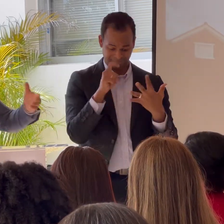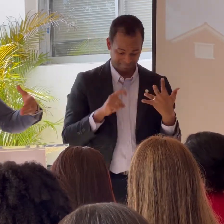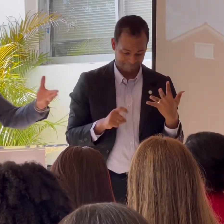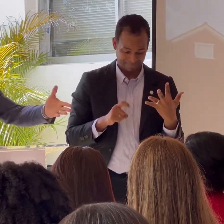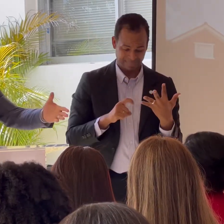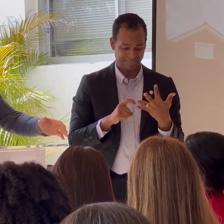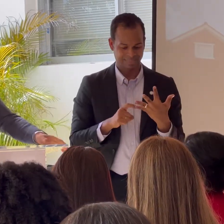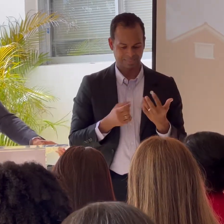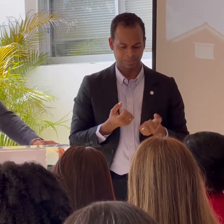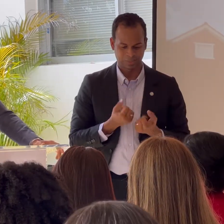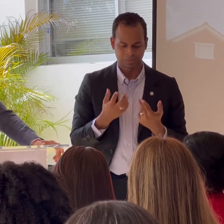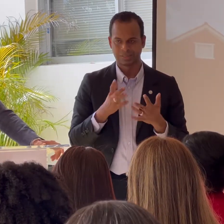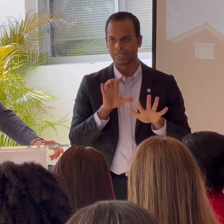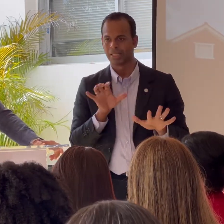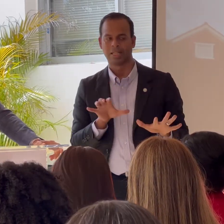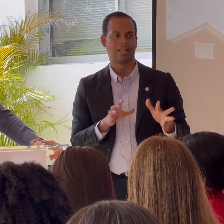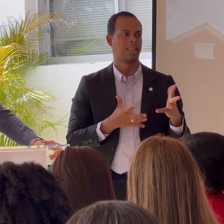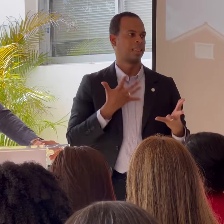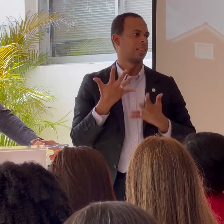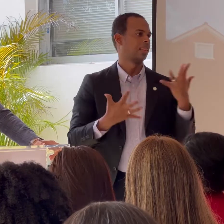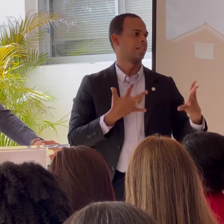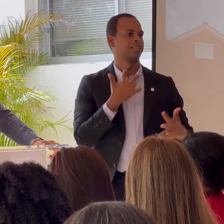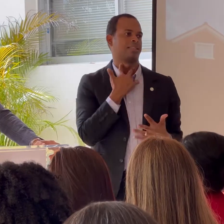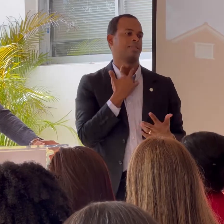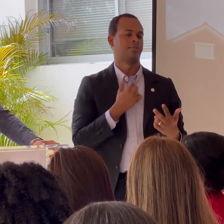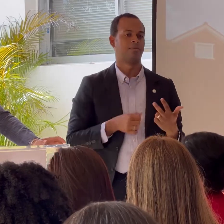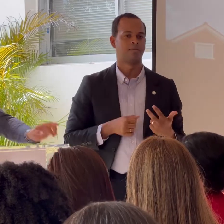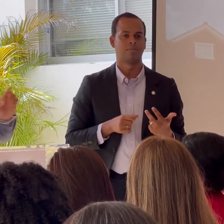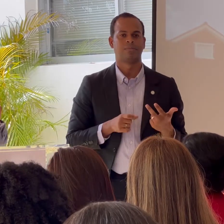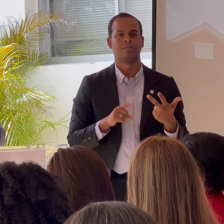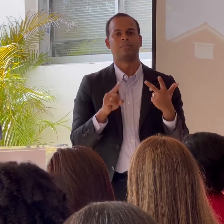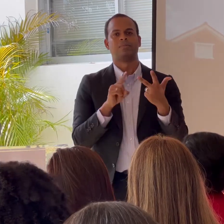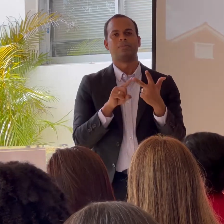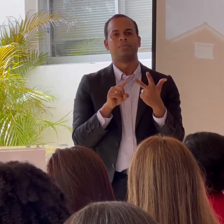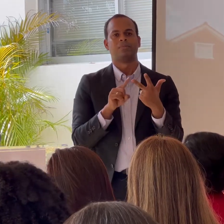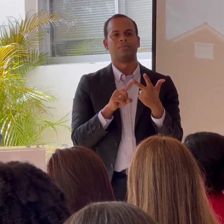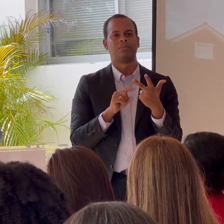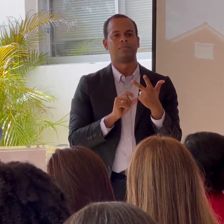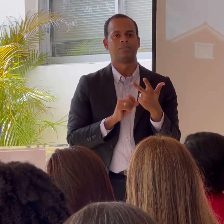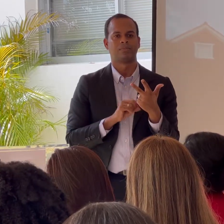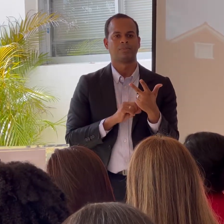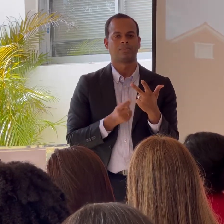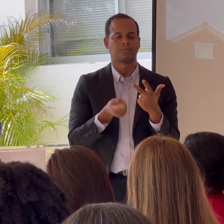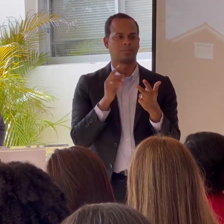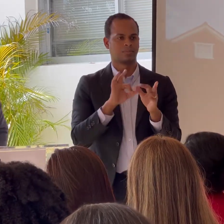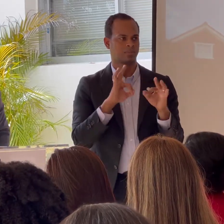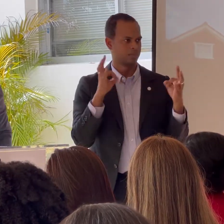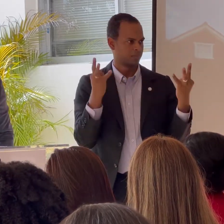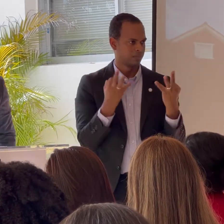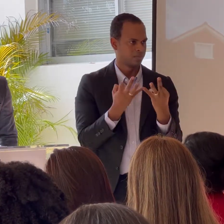familiares y sin poder dar una respuesta. Y por último habla de una familia,